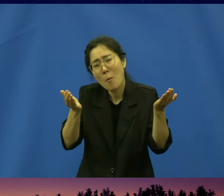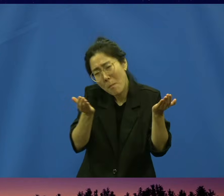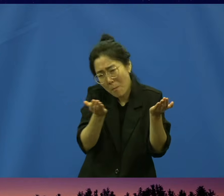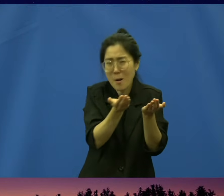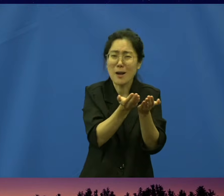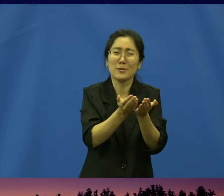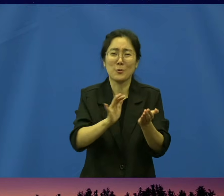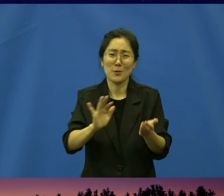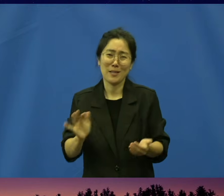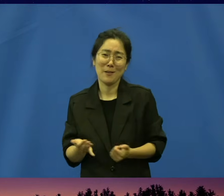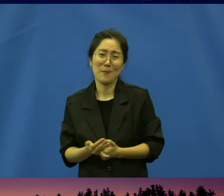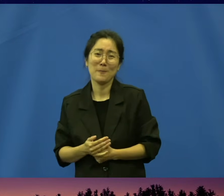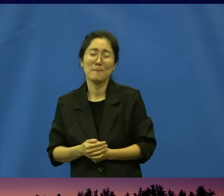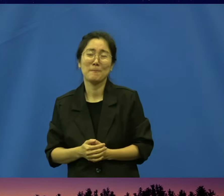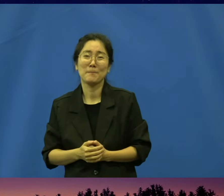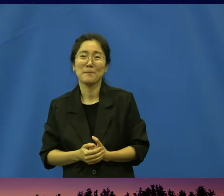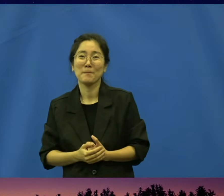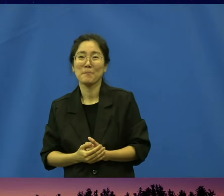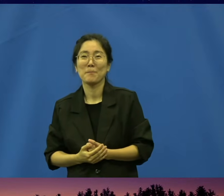게 하나 있는데,